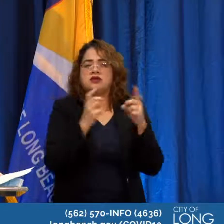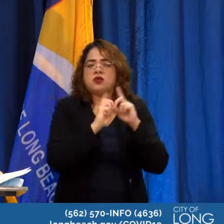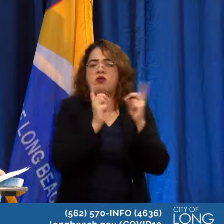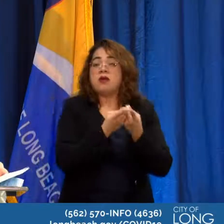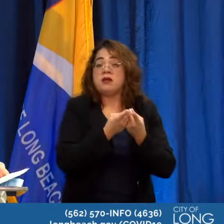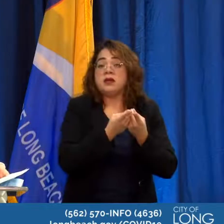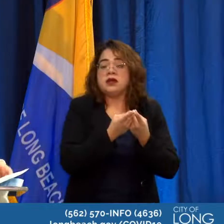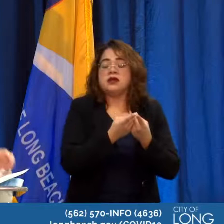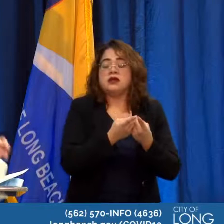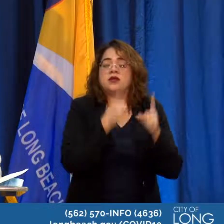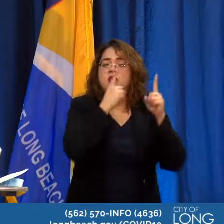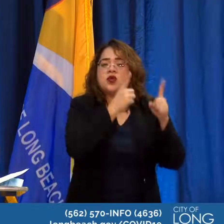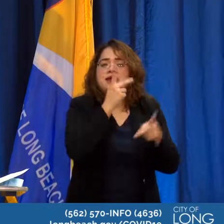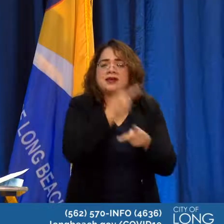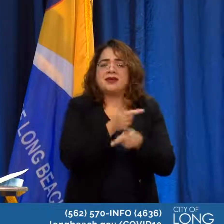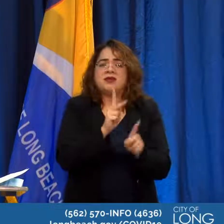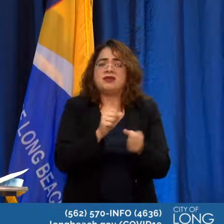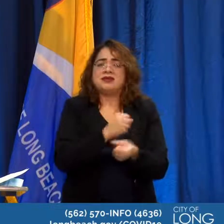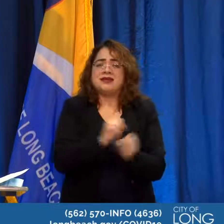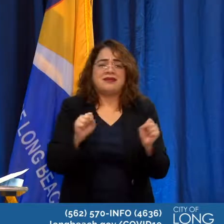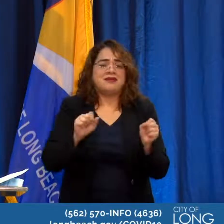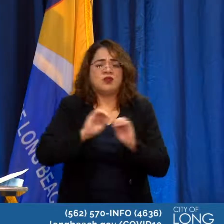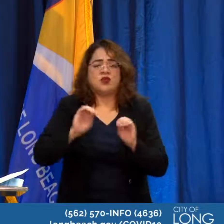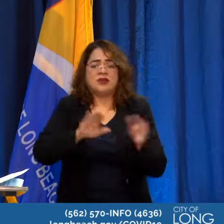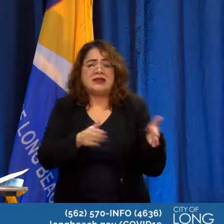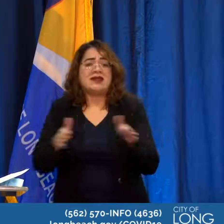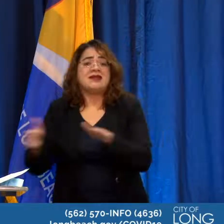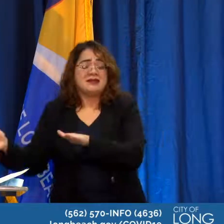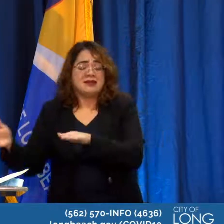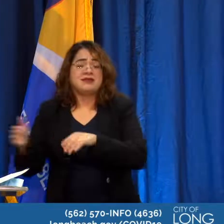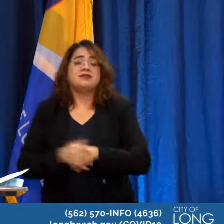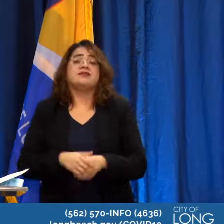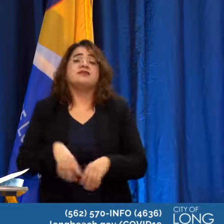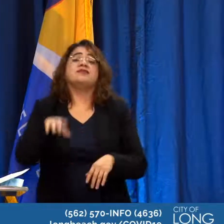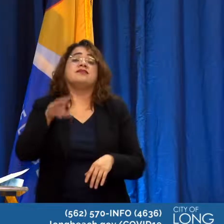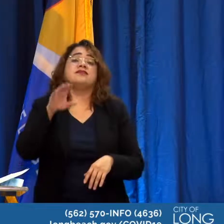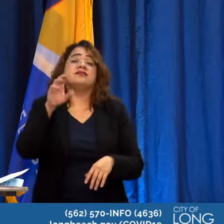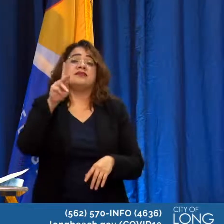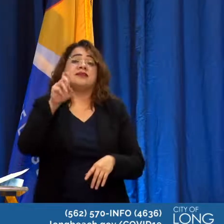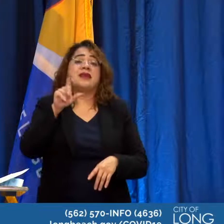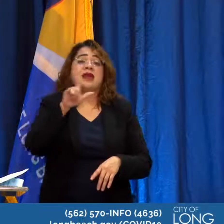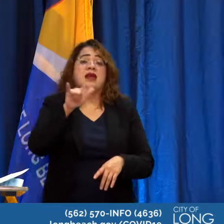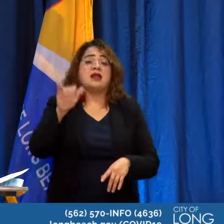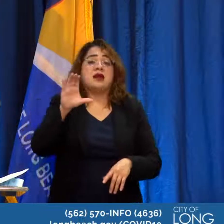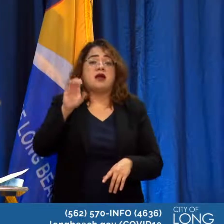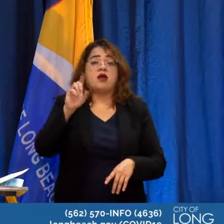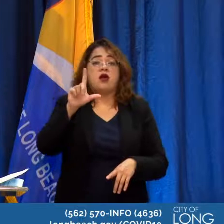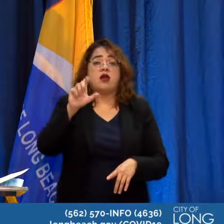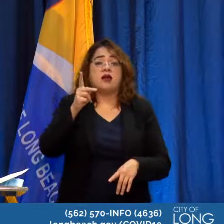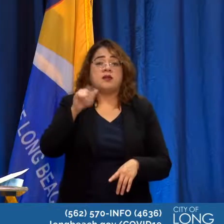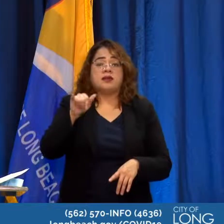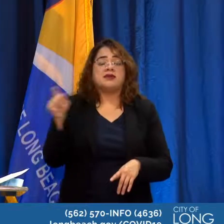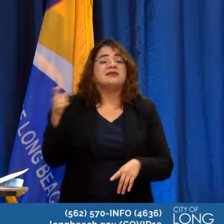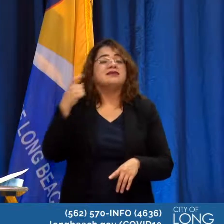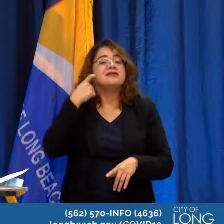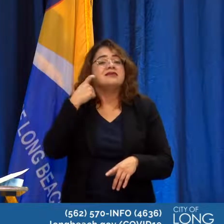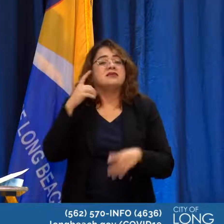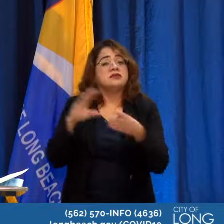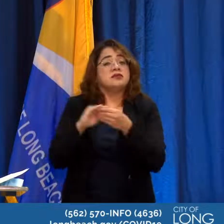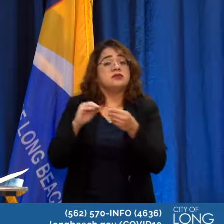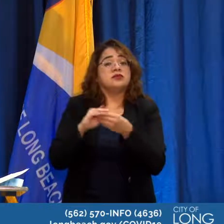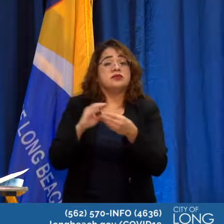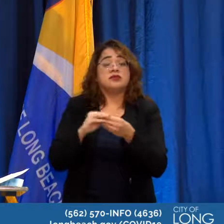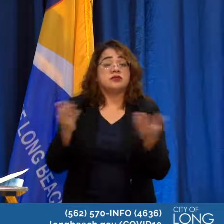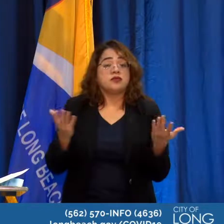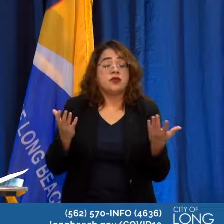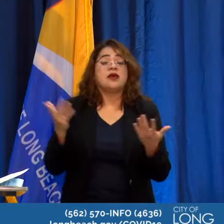Nuestra directora de Salud y Servicios Humanos, Kelly Colopy, nos acompañó y también ofreció